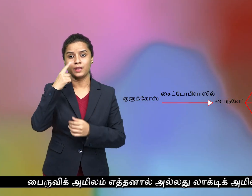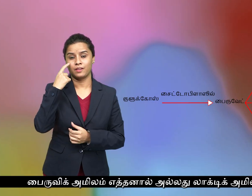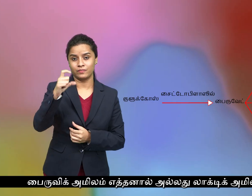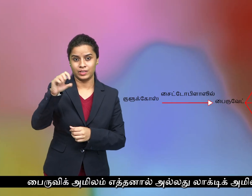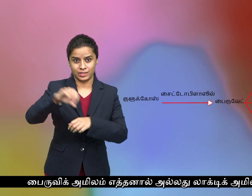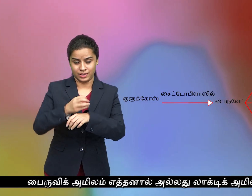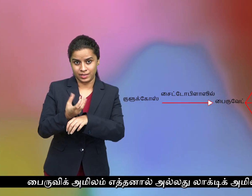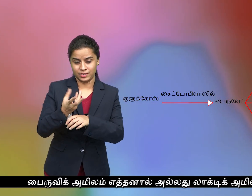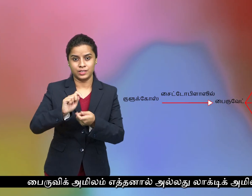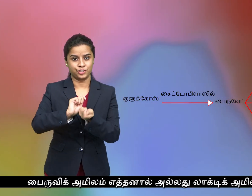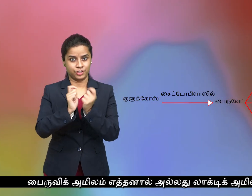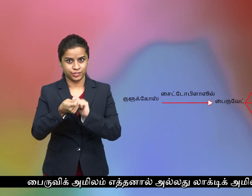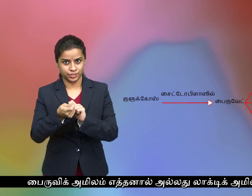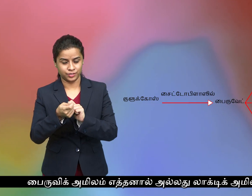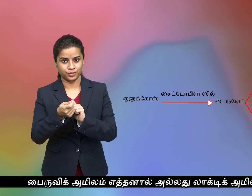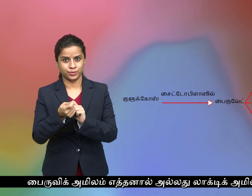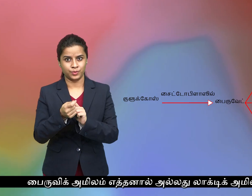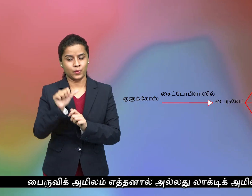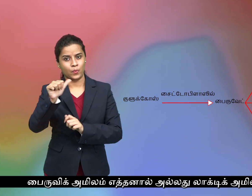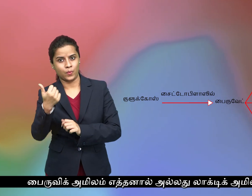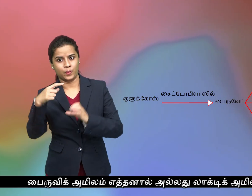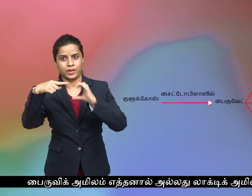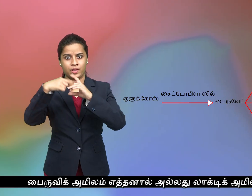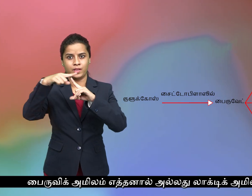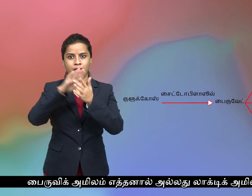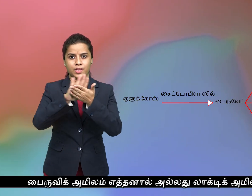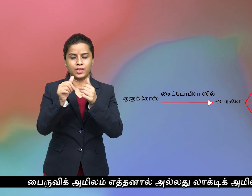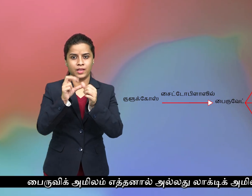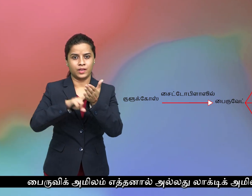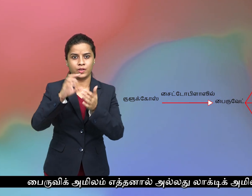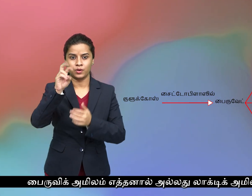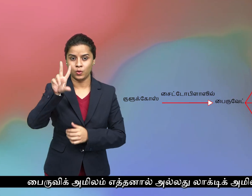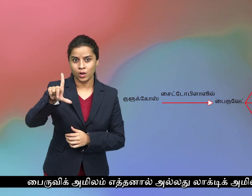பைருவிக் அமிலம் எத்தனால் அல்லது லாக்டிக் அமிலமாக மாற்றப்பட்டு